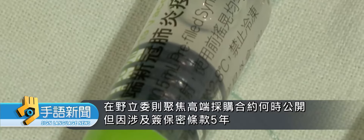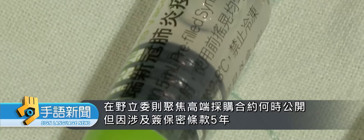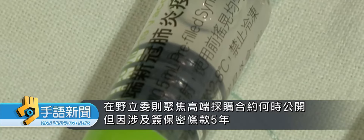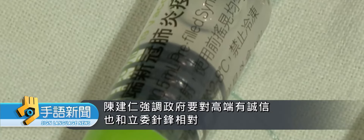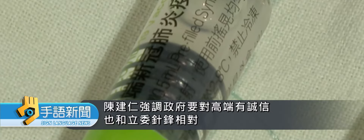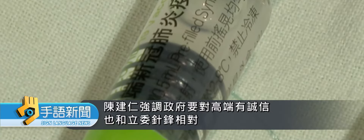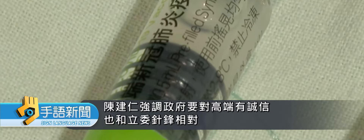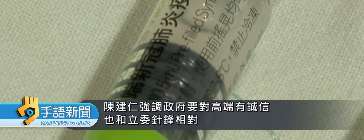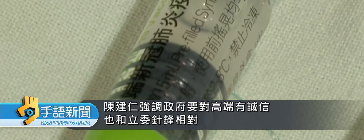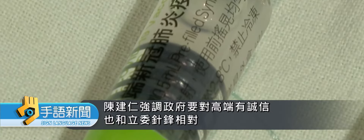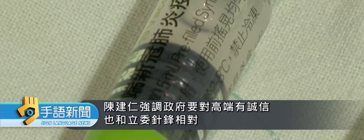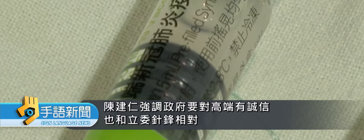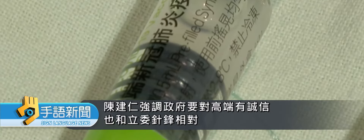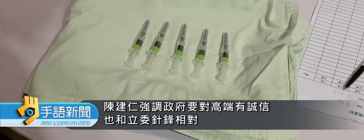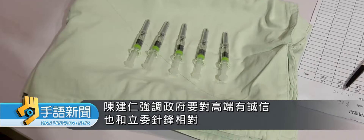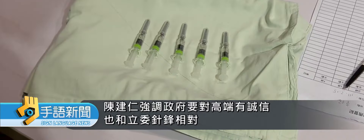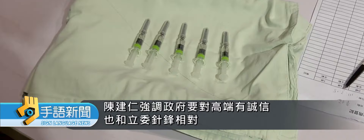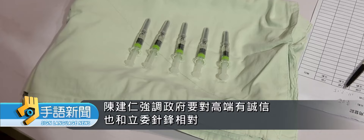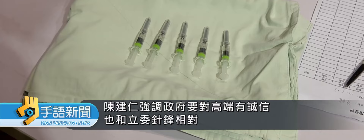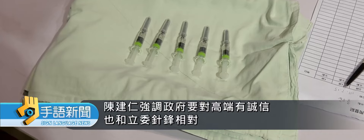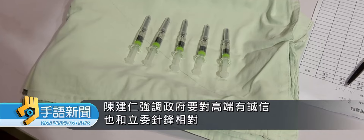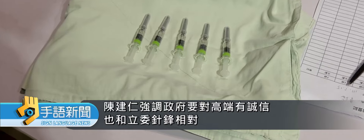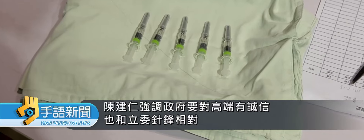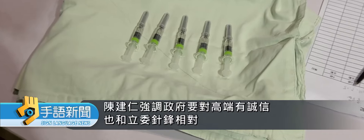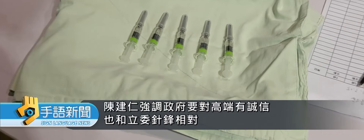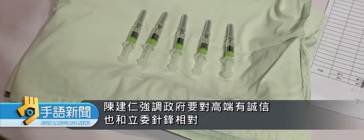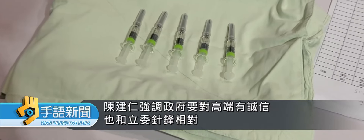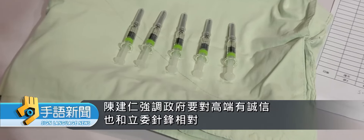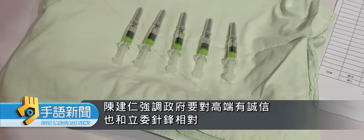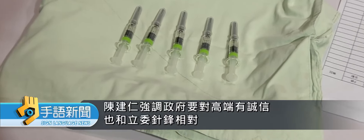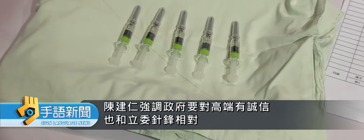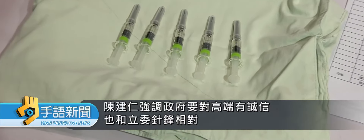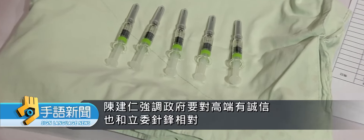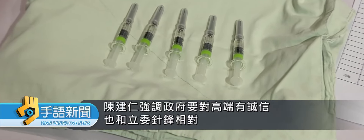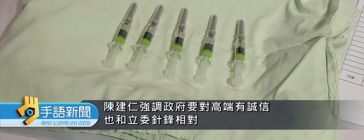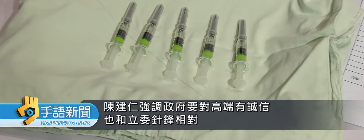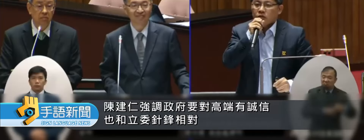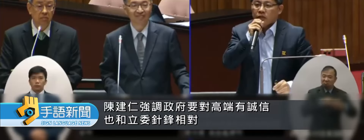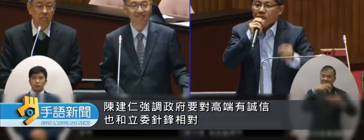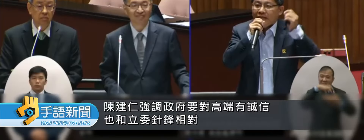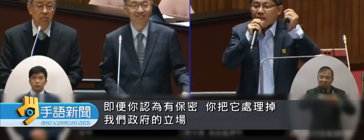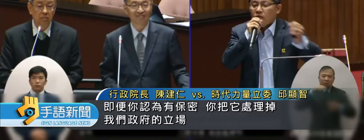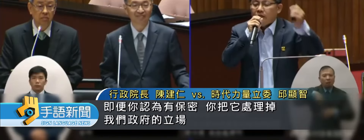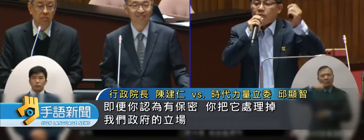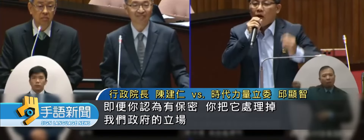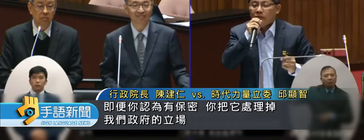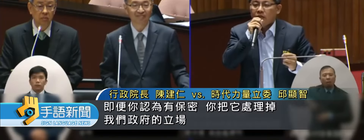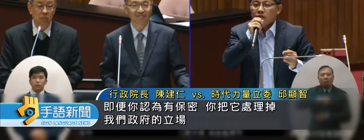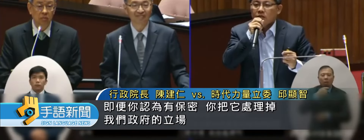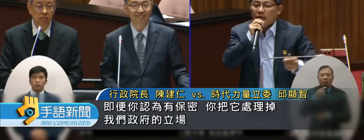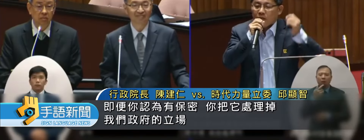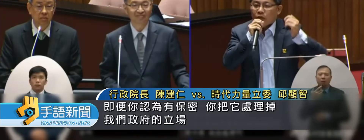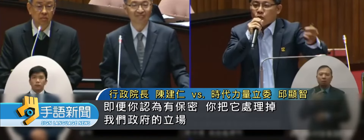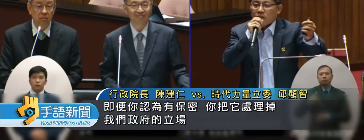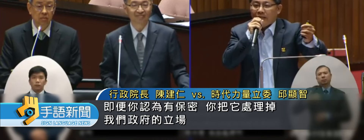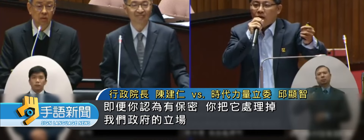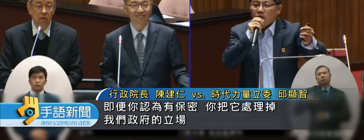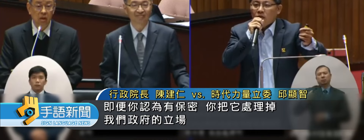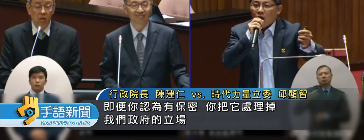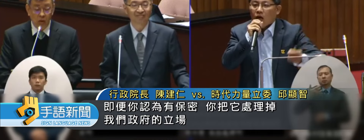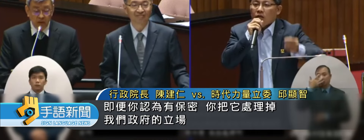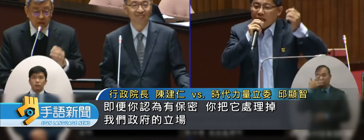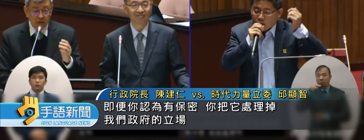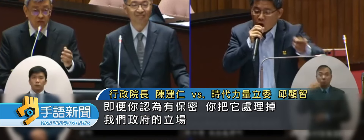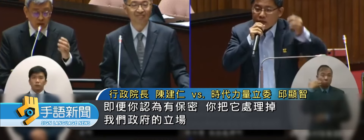款5年，陈建仁强调政府要对高端有诚信，也和立委针锋相对。 即便你认为有保密，那你把它处理